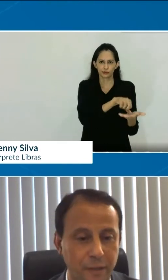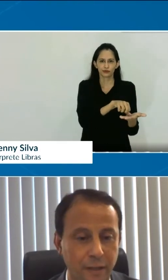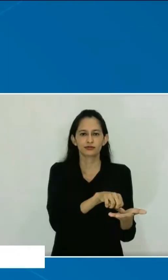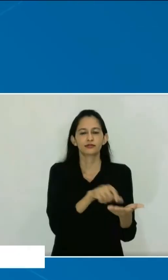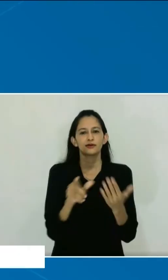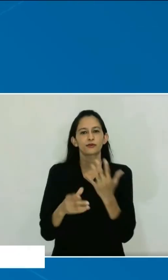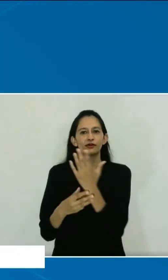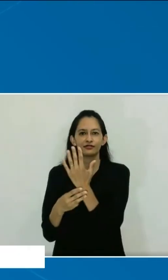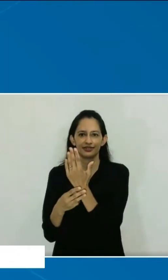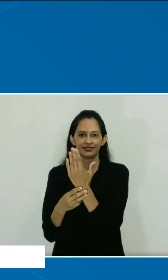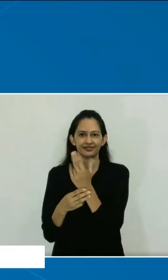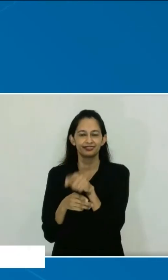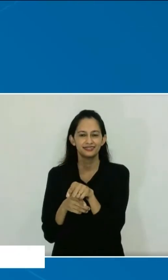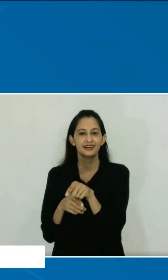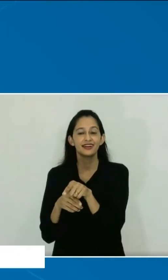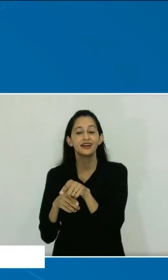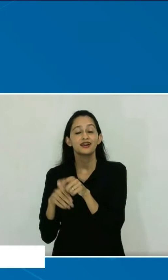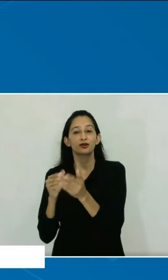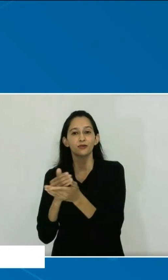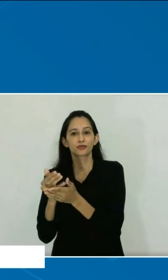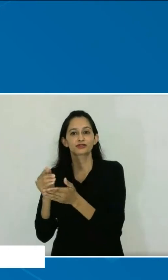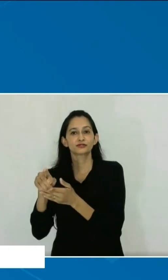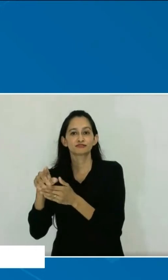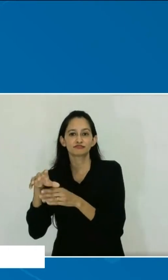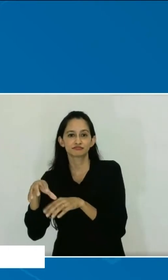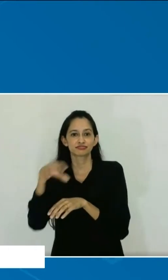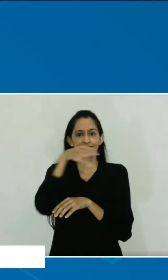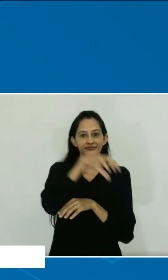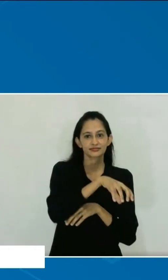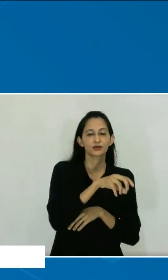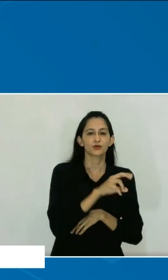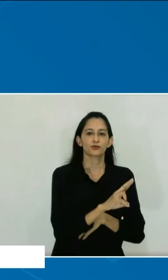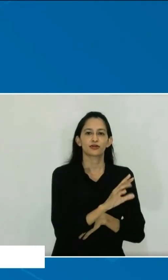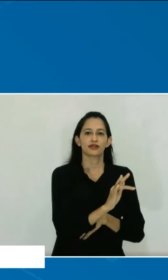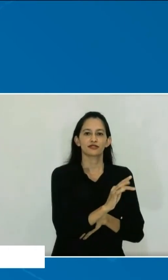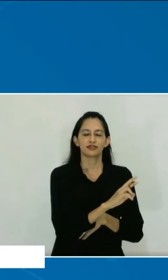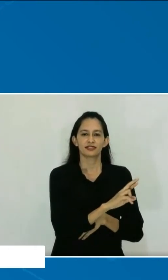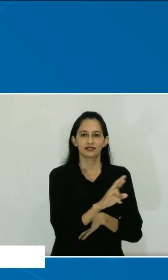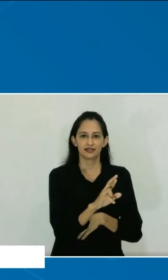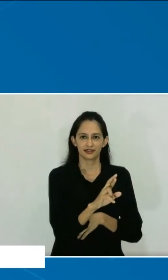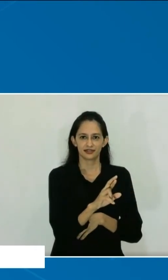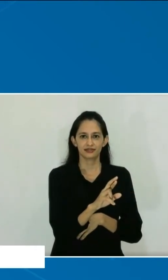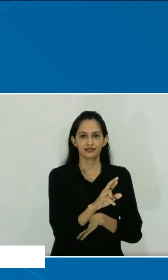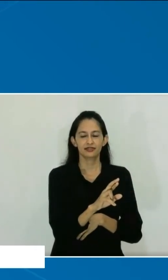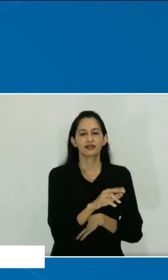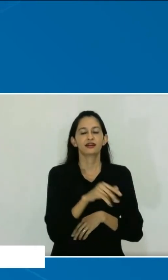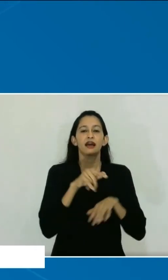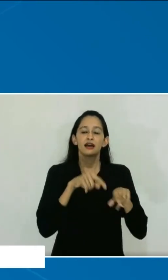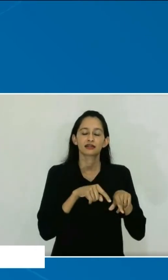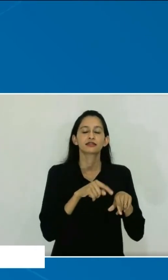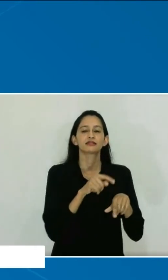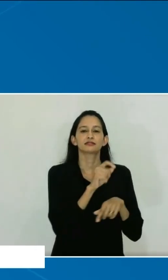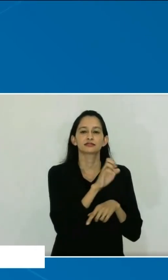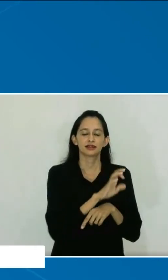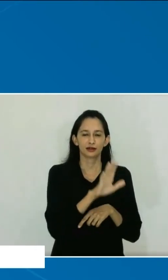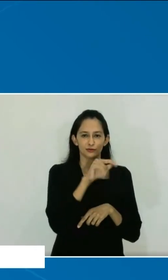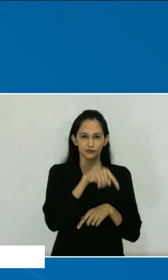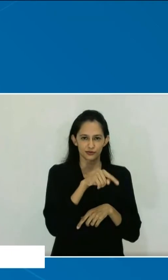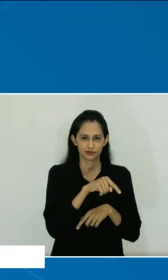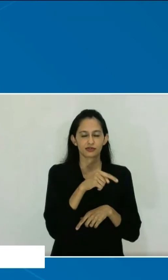Maria, que fica aqui no estado de 69 até 85. E,